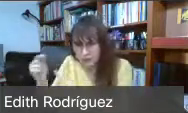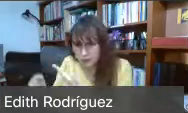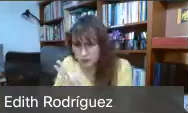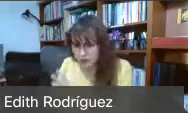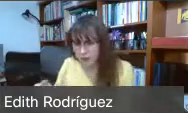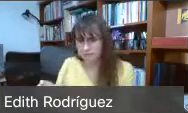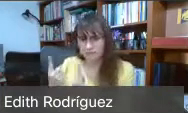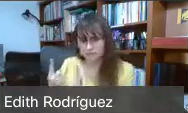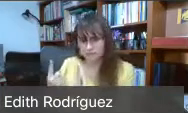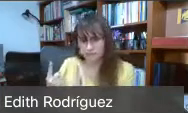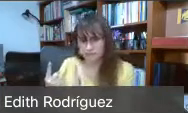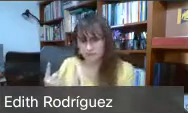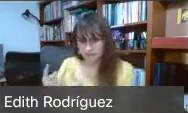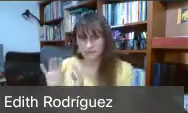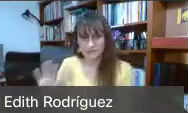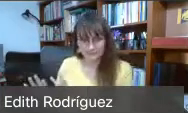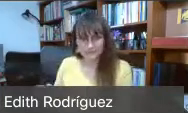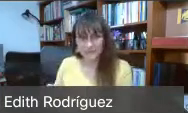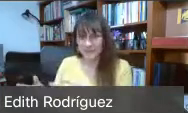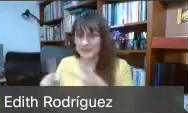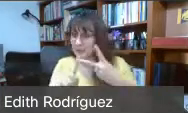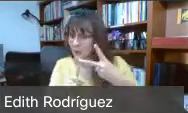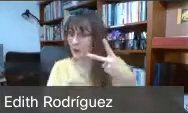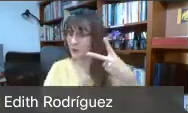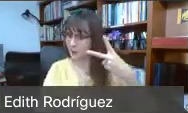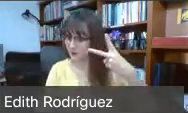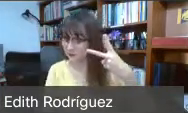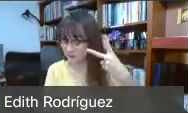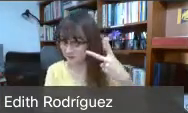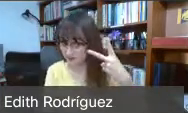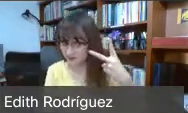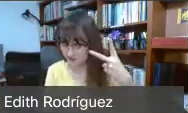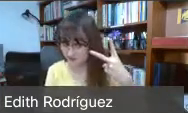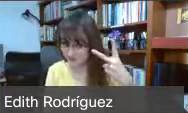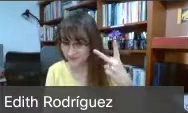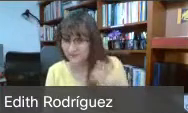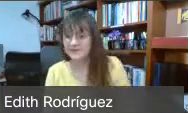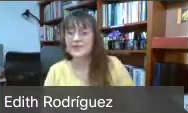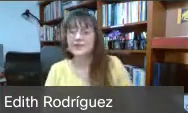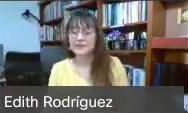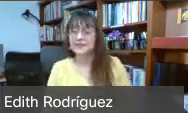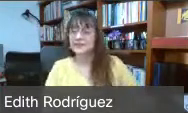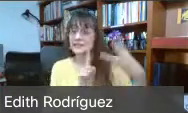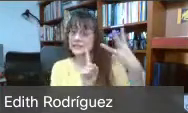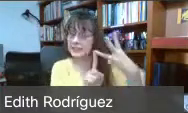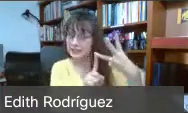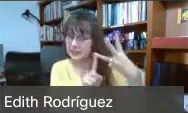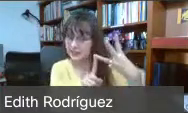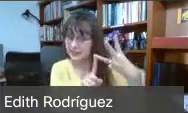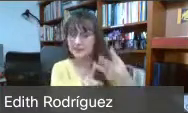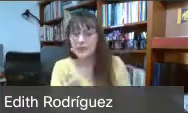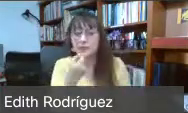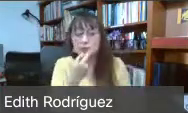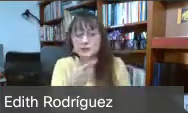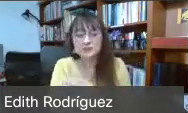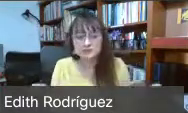comprenderlo desde su óptica. ¿Verdad? Y la segunda cápsula de amor. Y